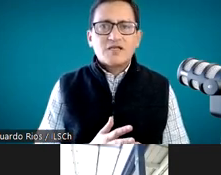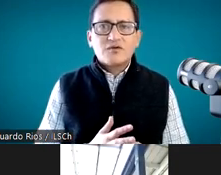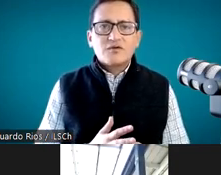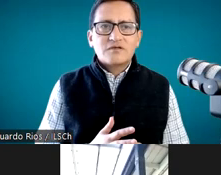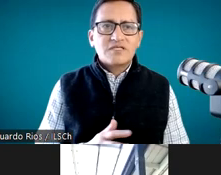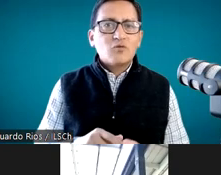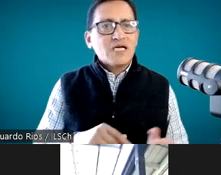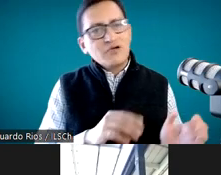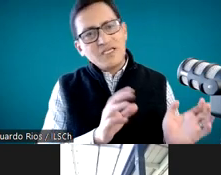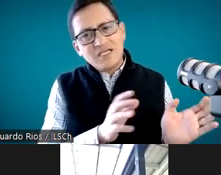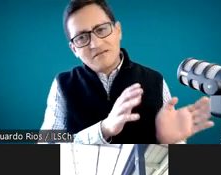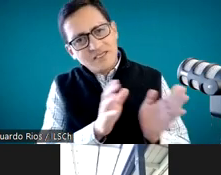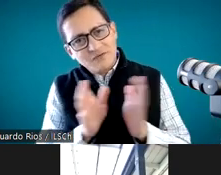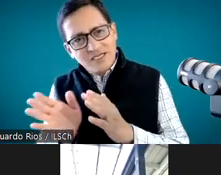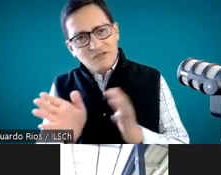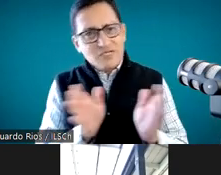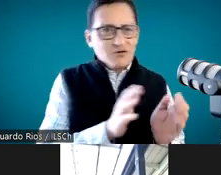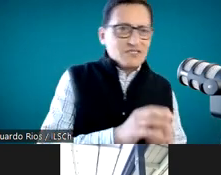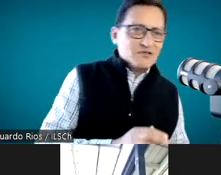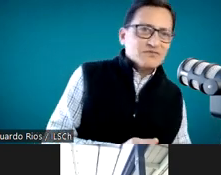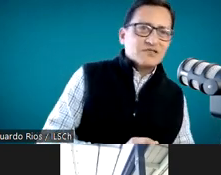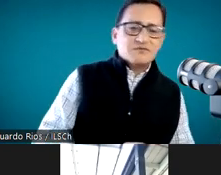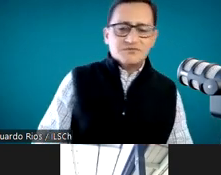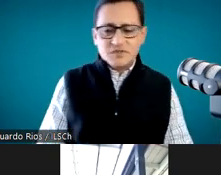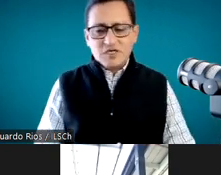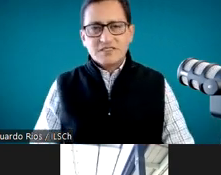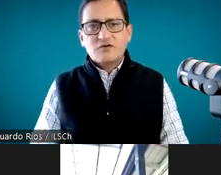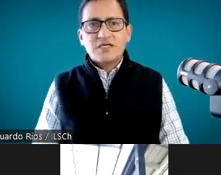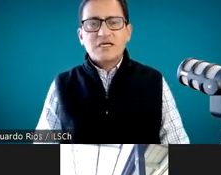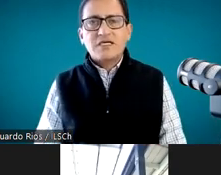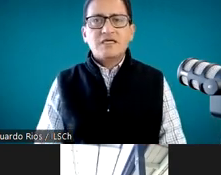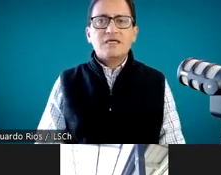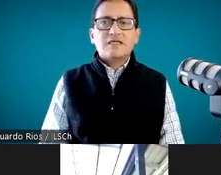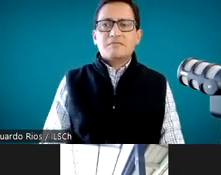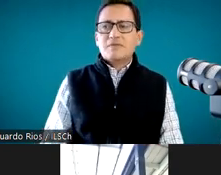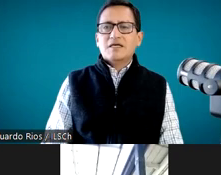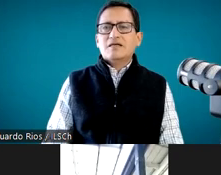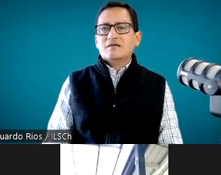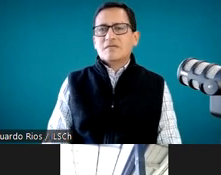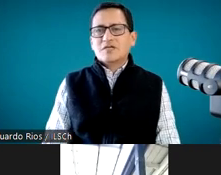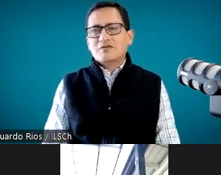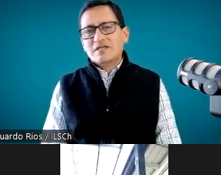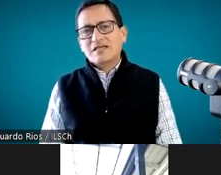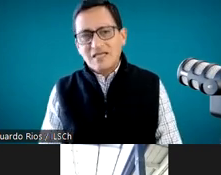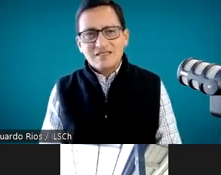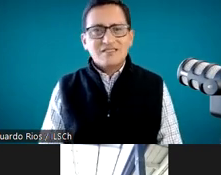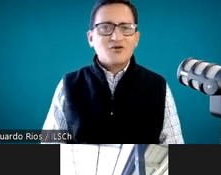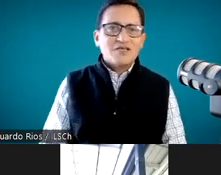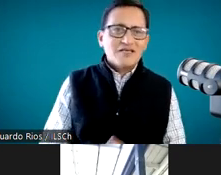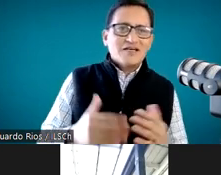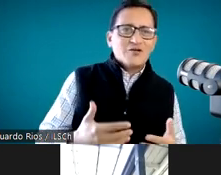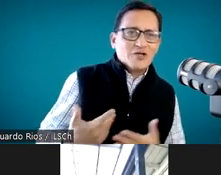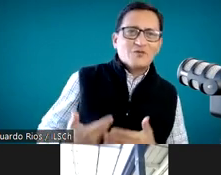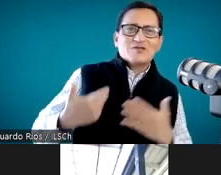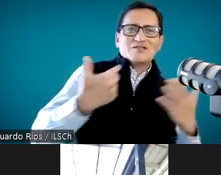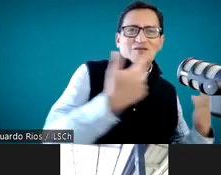están estudiando psicopedagogía, que tiene una conexión, ¿cierto?, con la psicología, y también me ha tocado estar en clase de